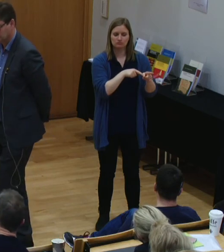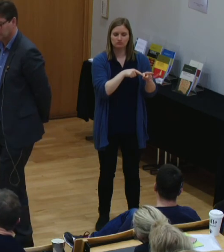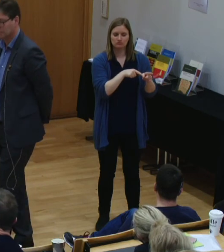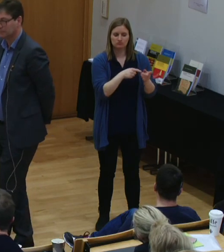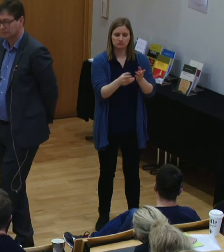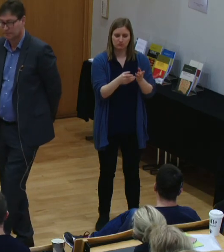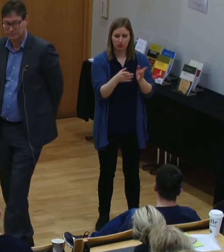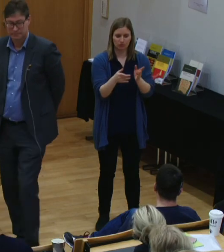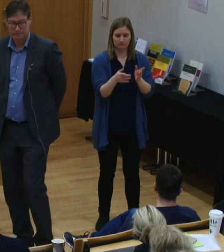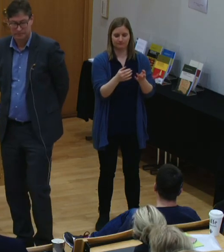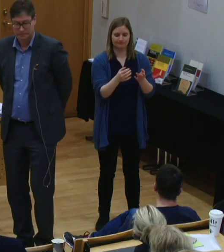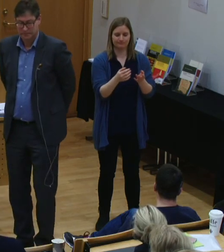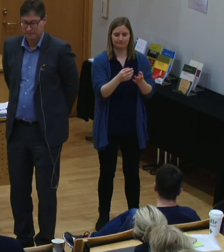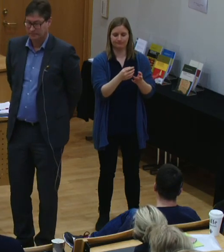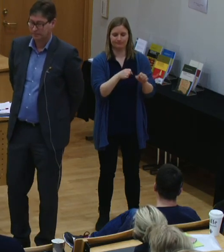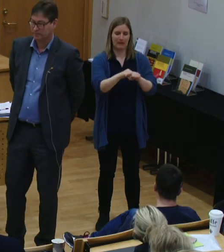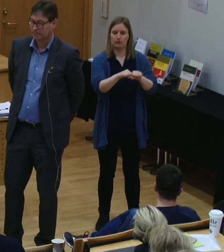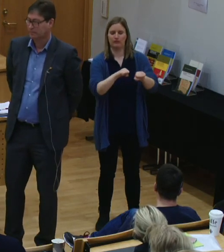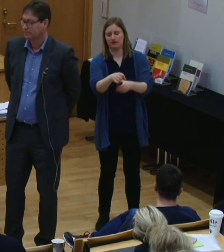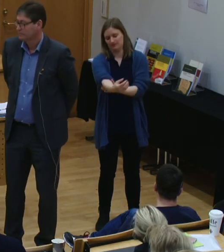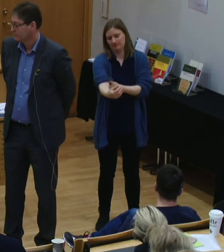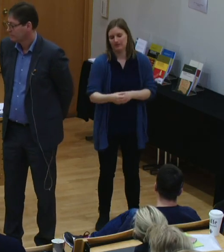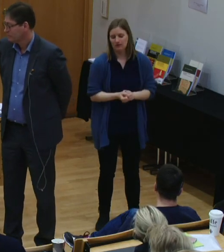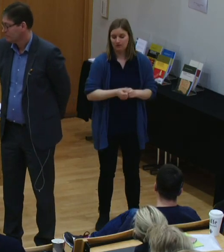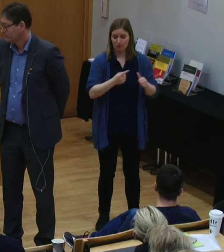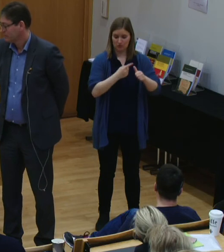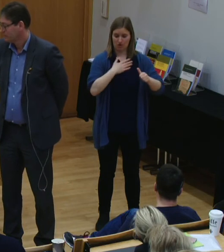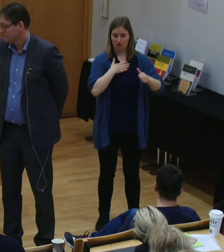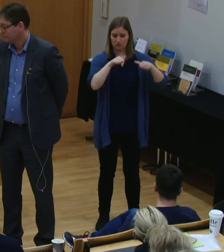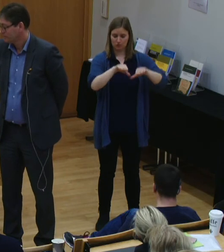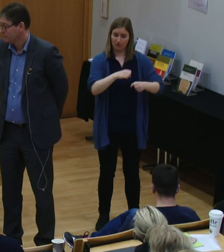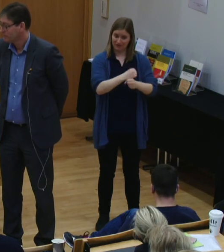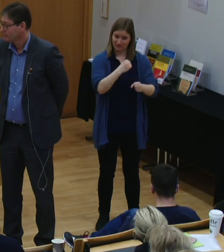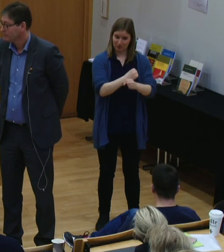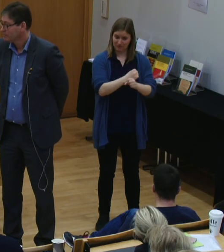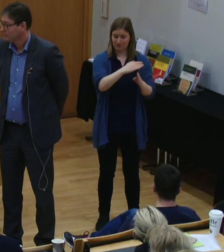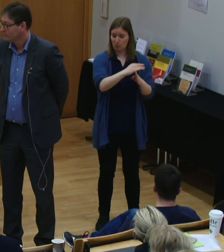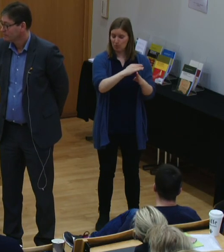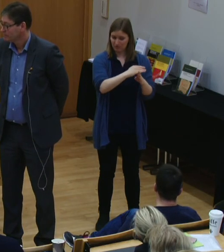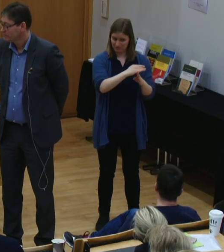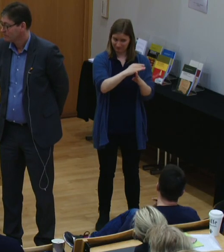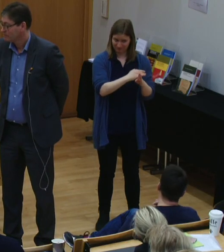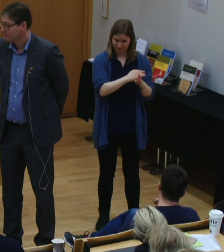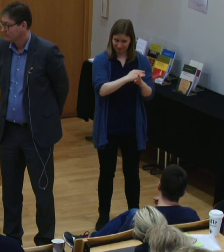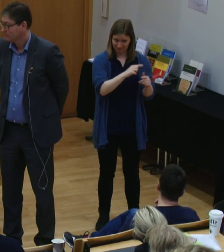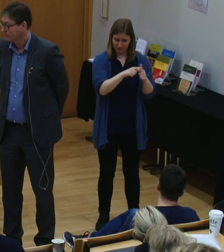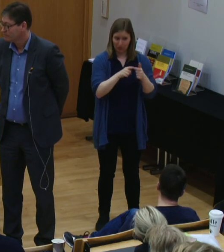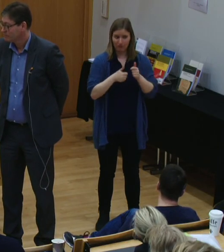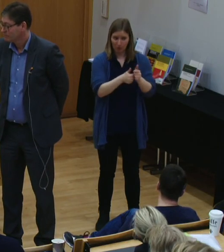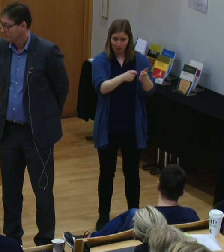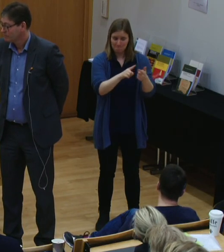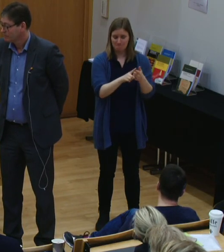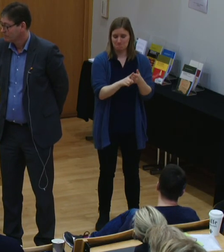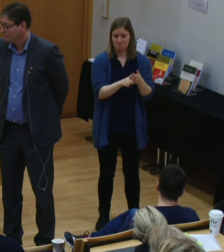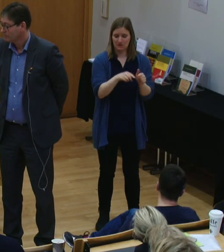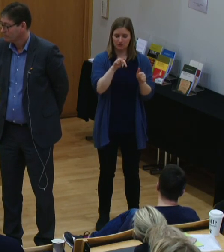Men og vi har for det første dårlige verktøy for å måle det, for å følge opp. Nå det